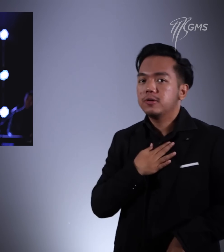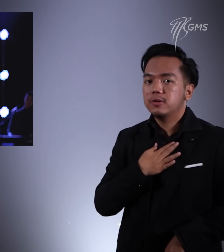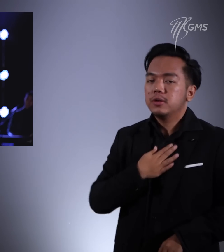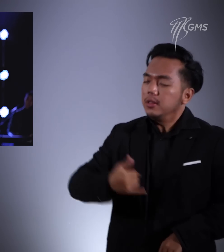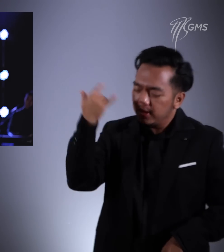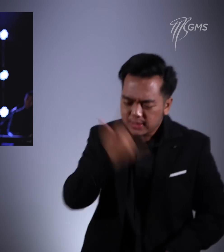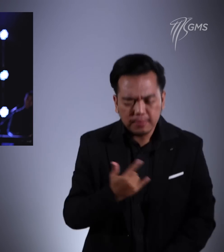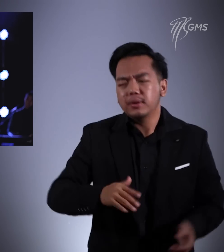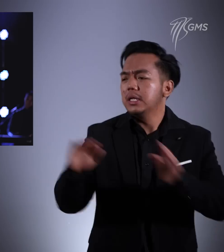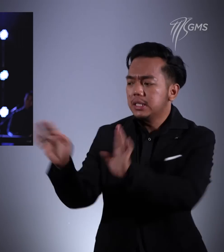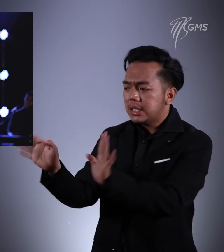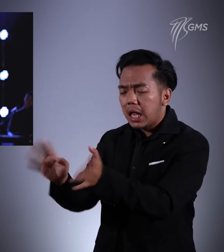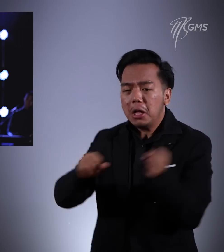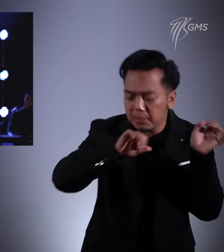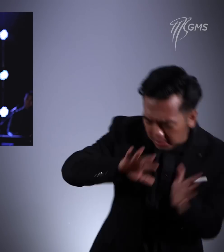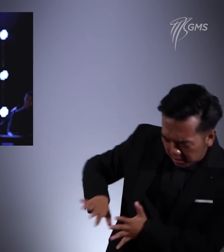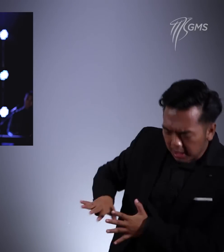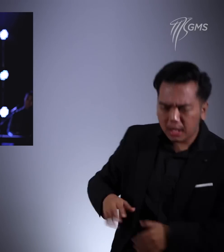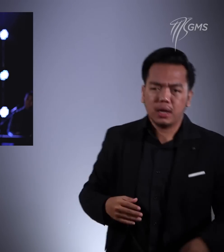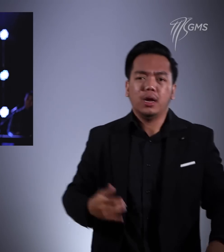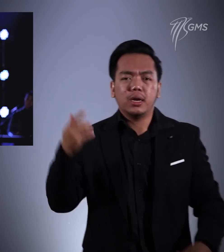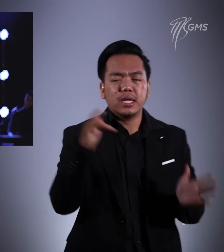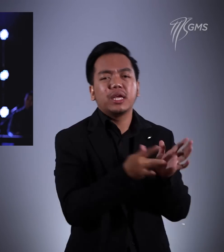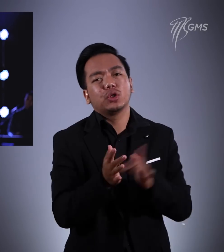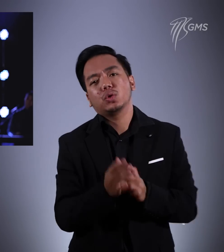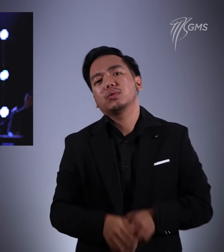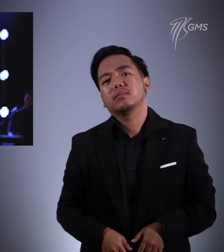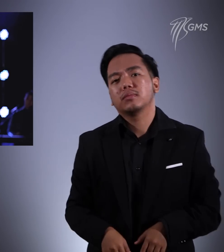Tuhan Yesus. Tuhan itu jarang ngamuk.